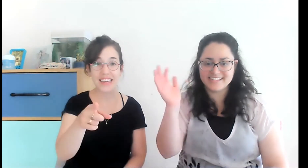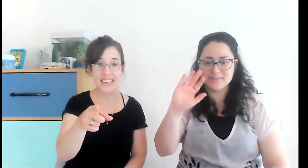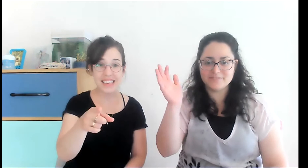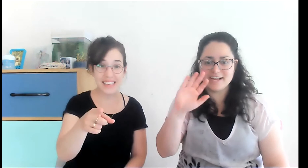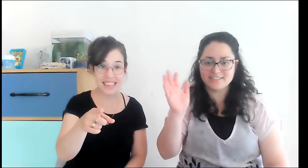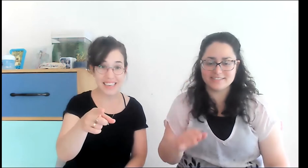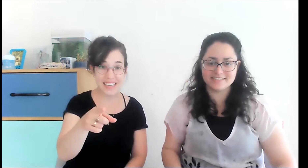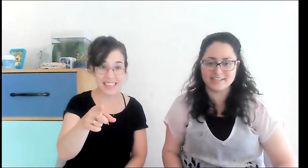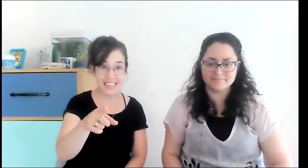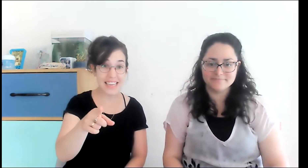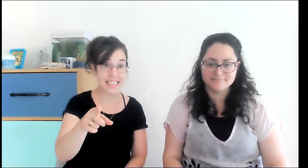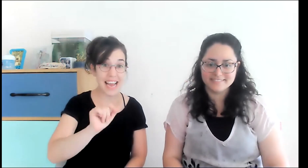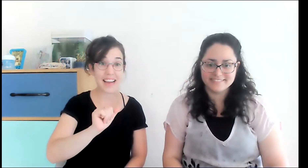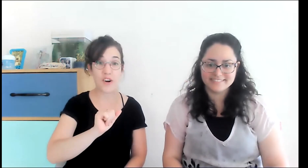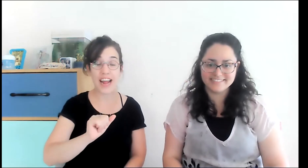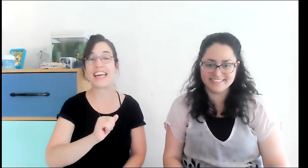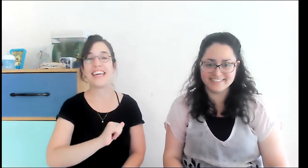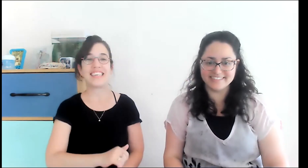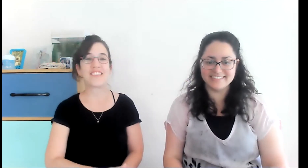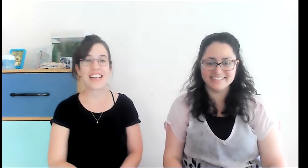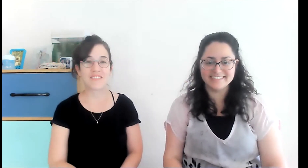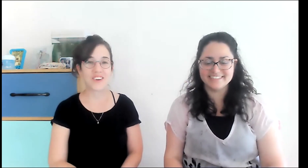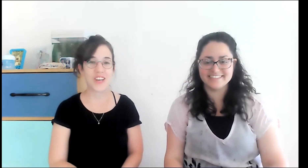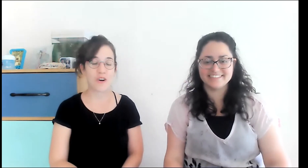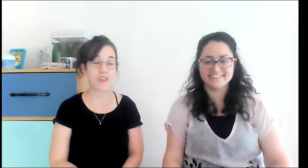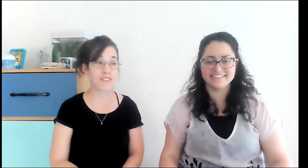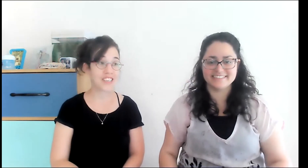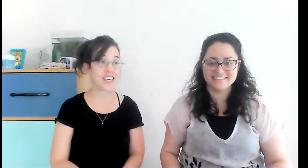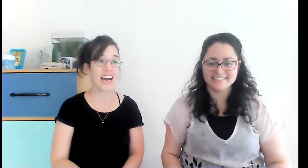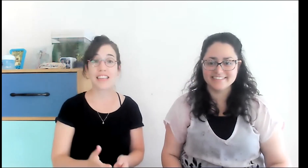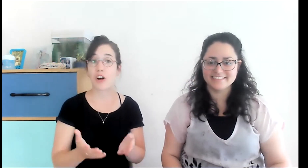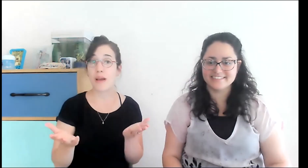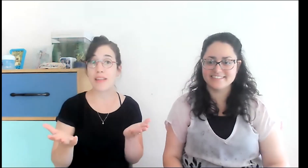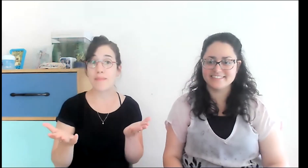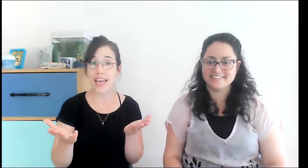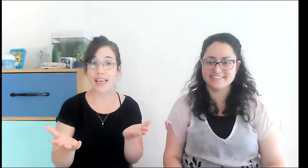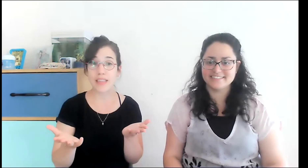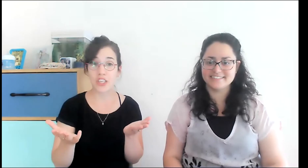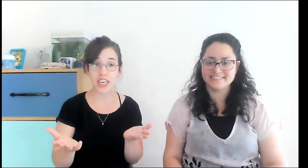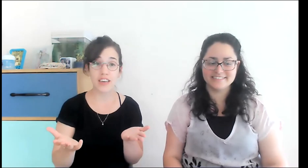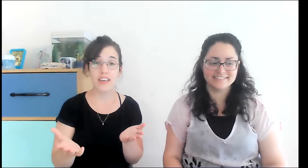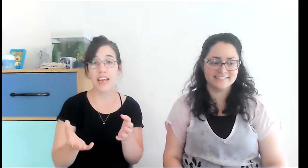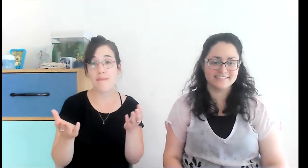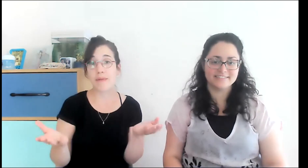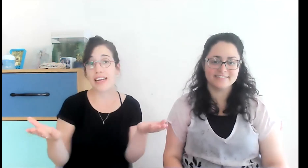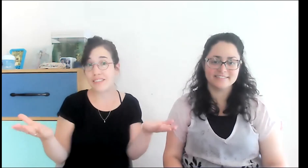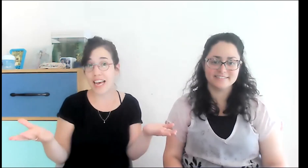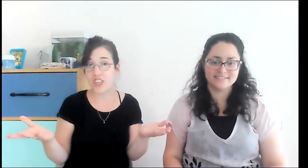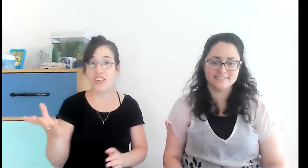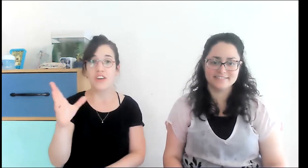שלום דבש. זה. אוקיי. יש לנו ילד מתוק שקוראים לו דבש. אז אנחנו באמת מתחילים את השיר עם המילה דבש.